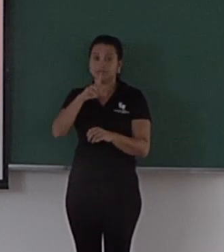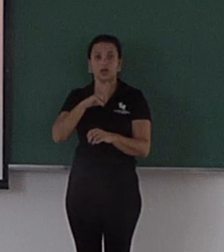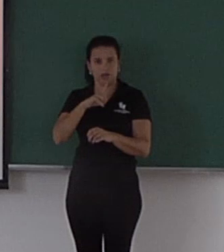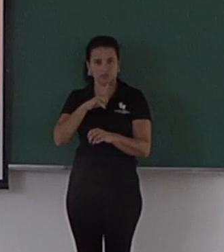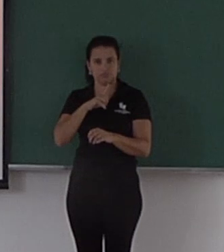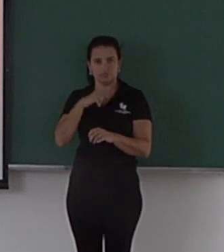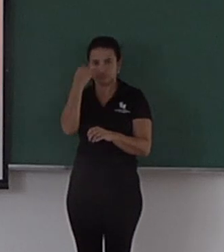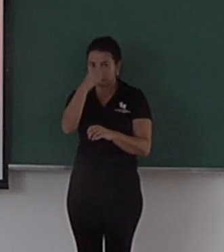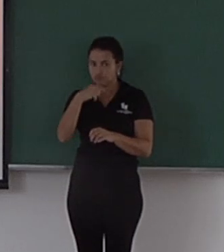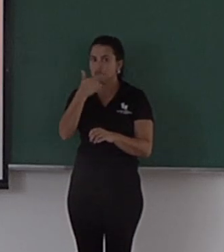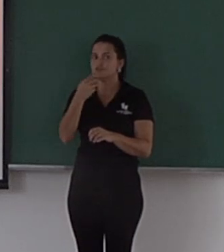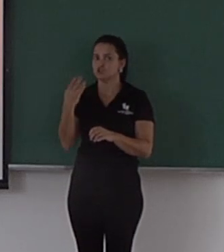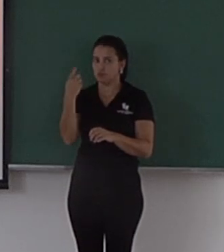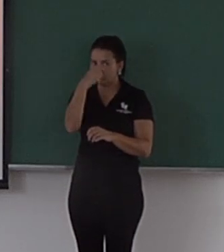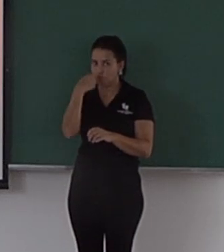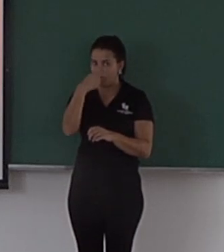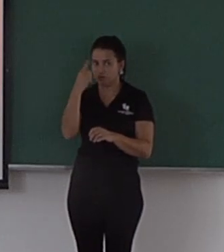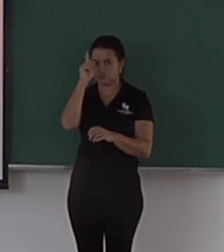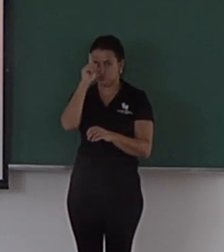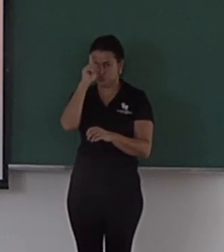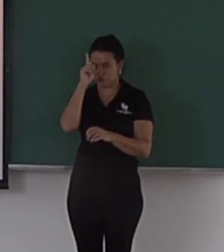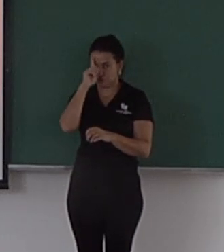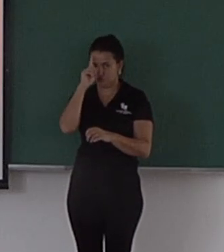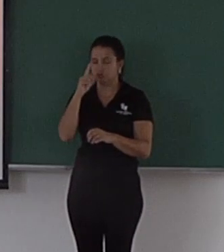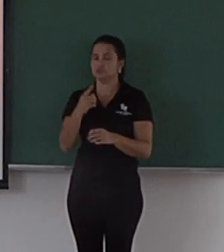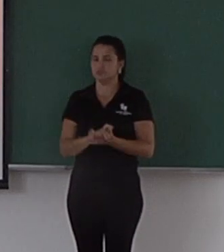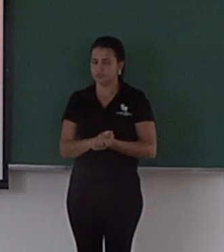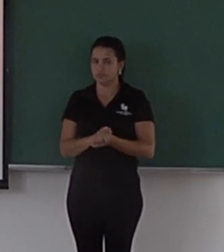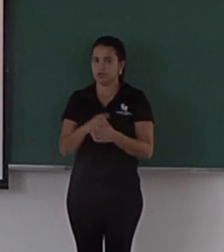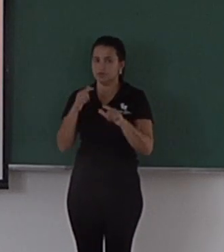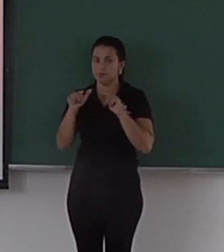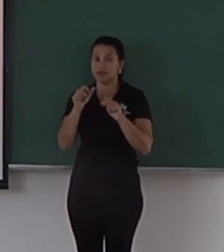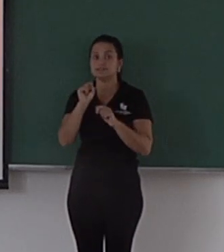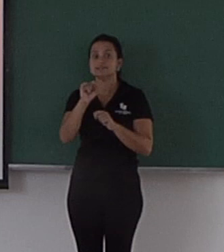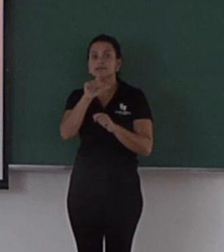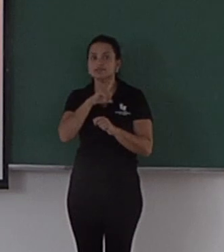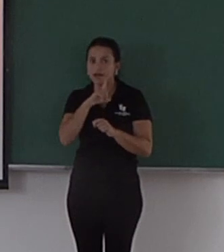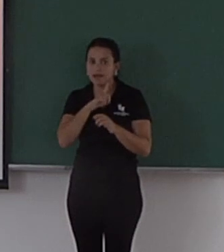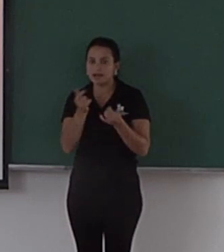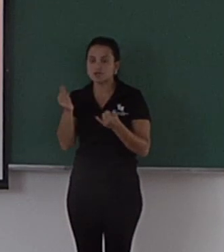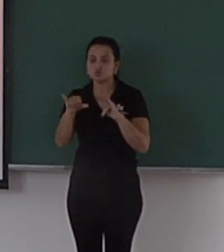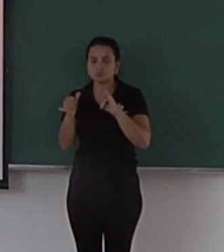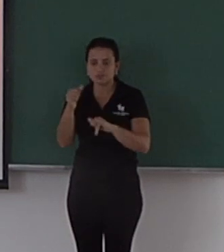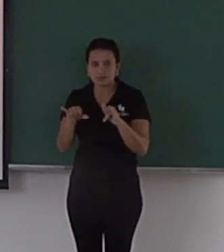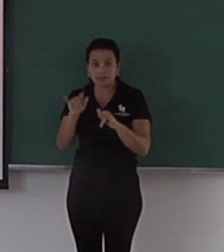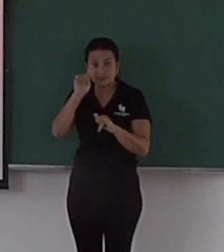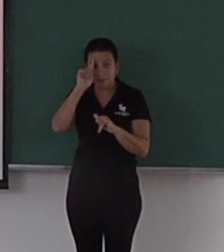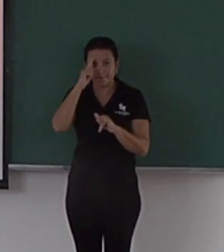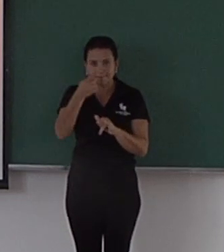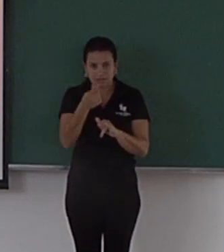dia, final de semana, feriado, né? Então, se você tem a substância, você pode mandar a substância para esse centro